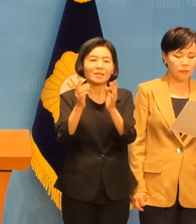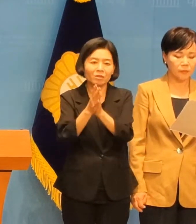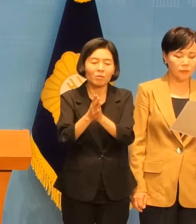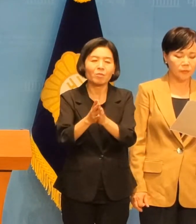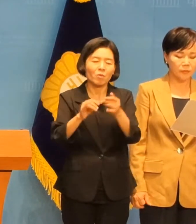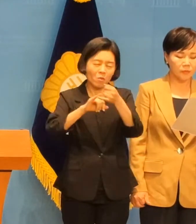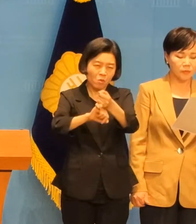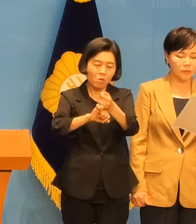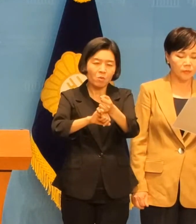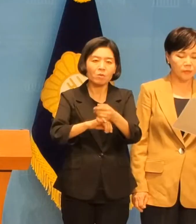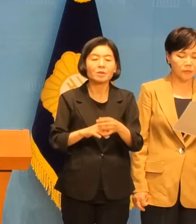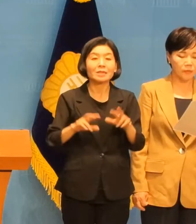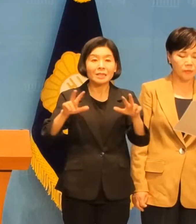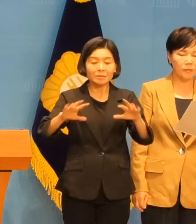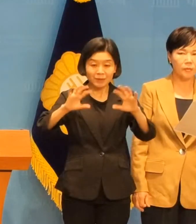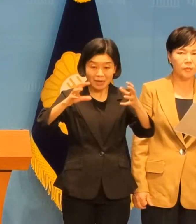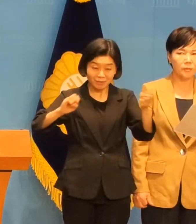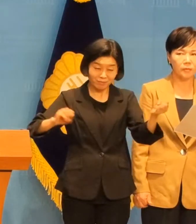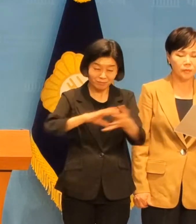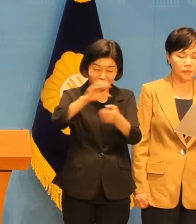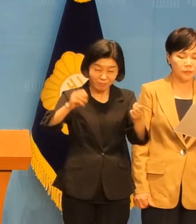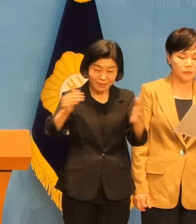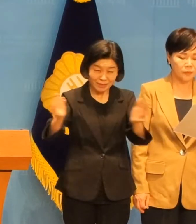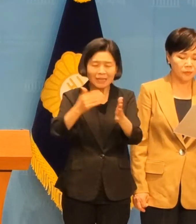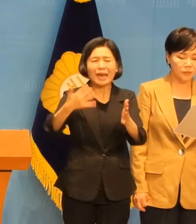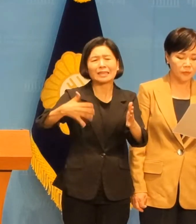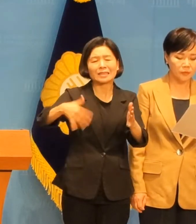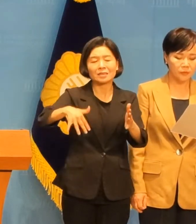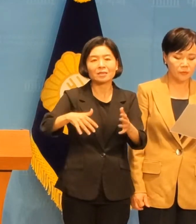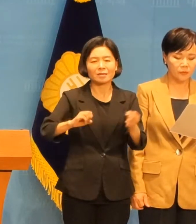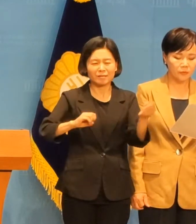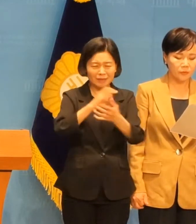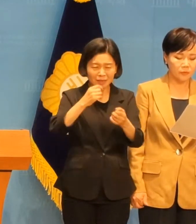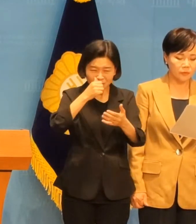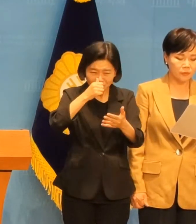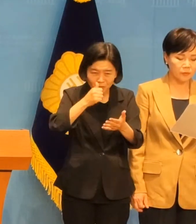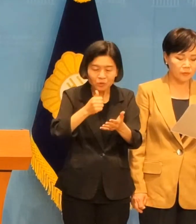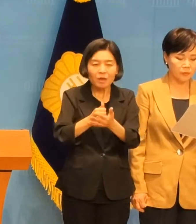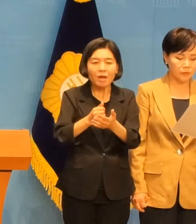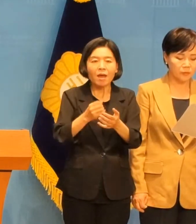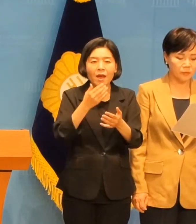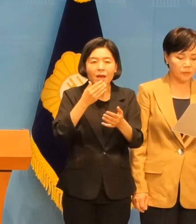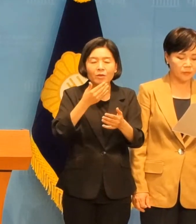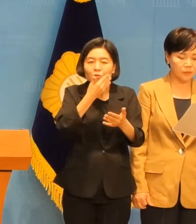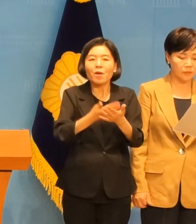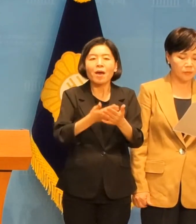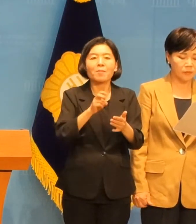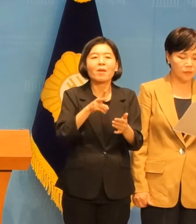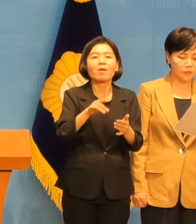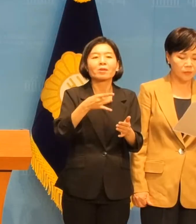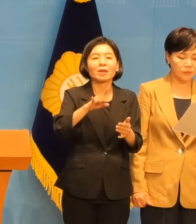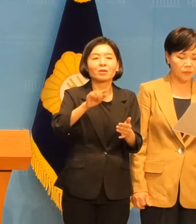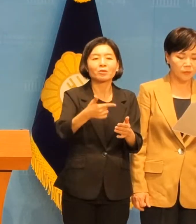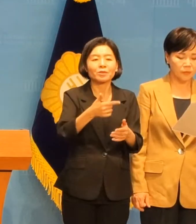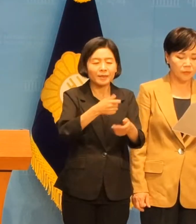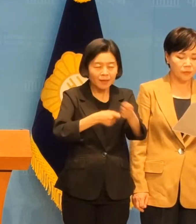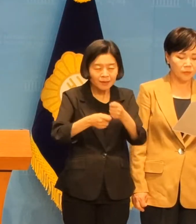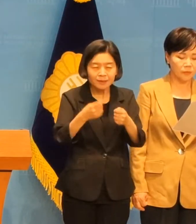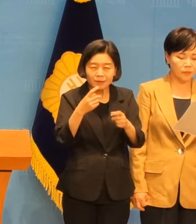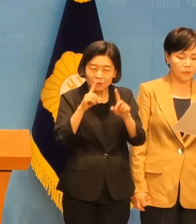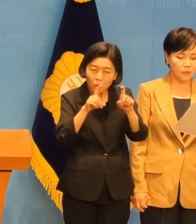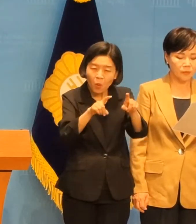지금까지도 내란은 끝나지 않았고 내란의 핵심 트리거였던 명태균 게이트 역시 매듭 지어지지